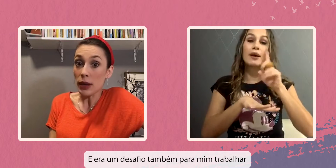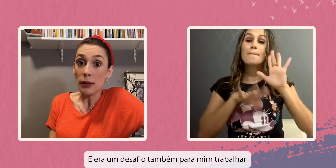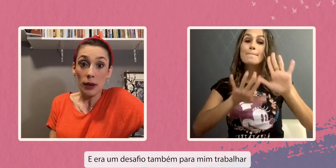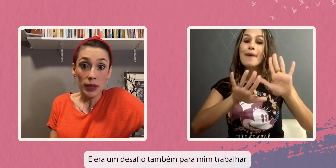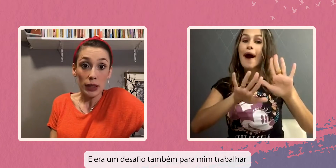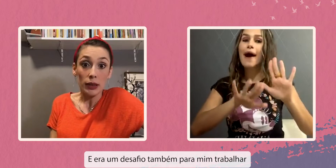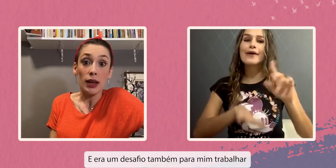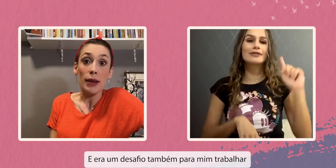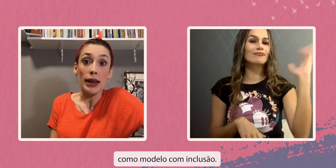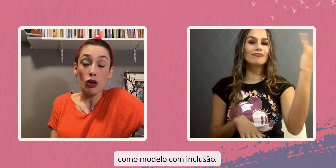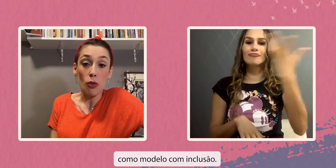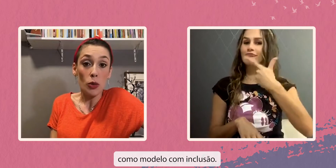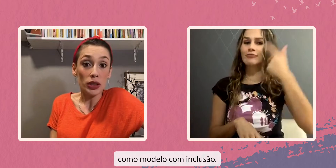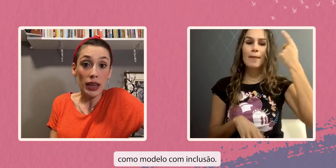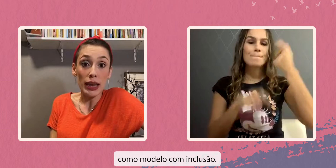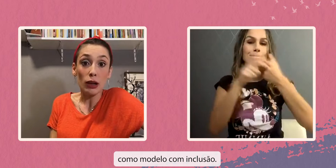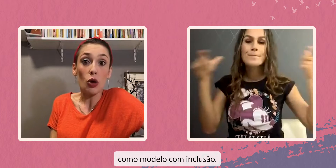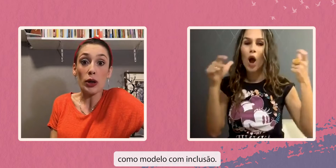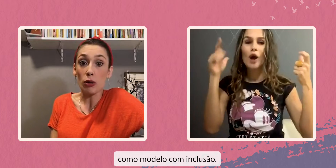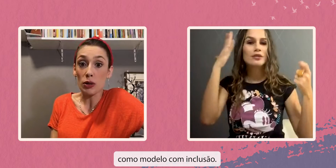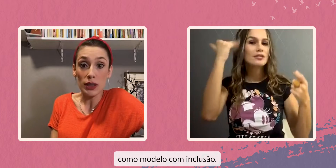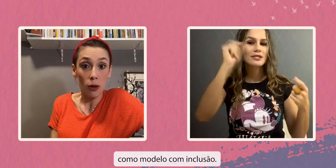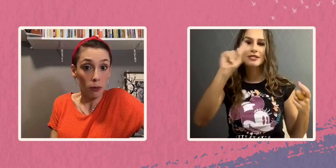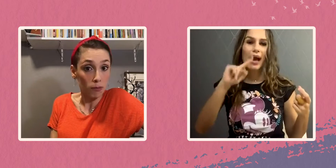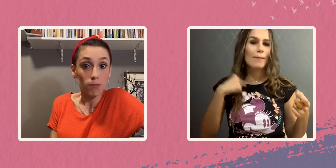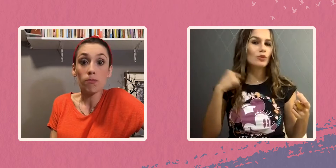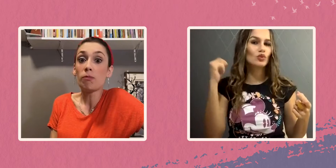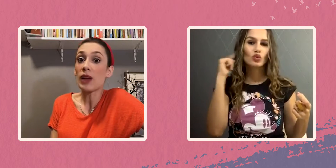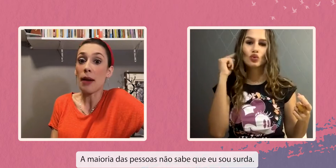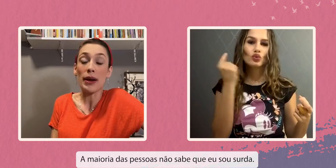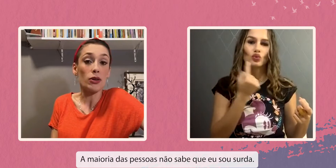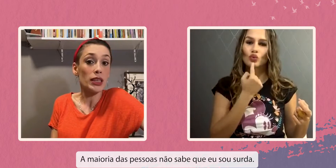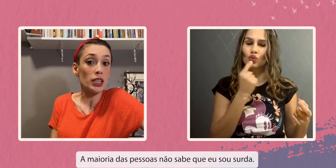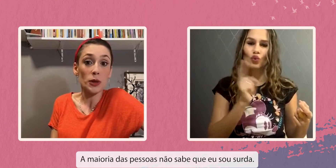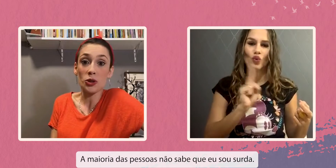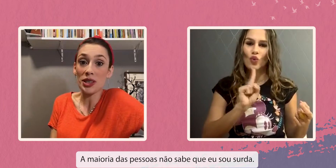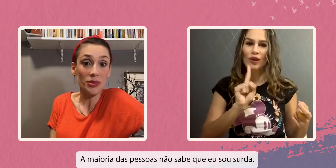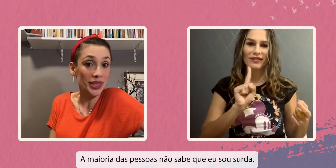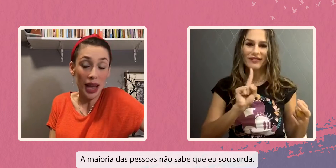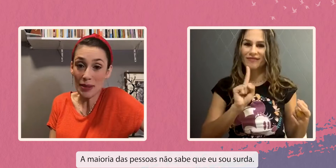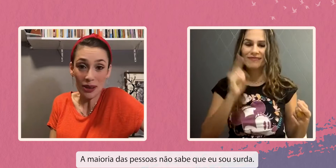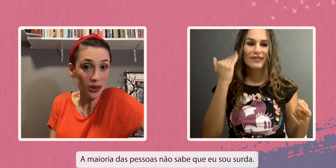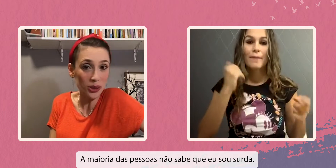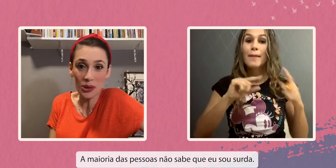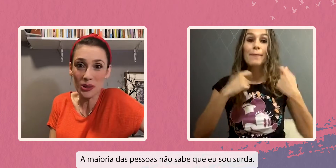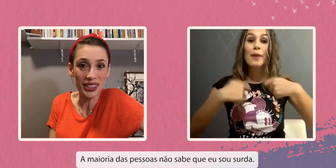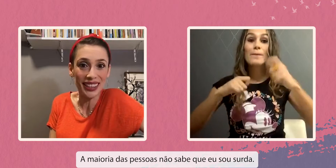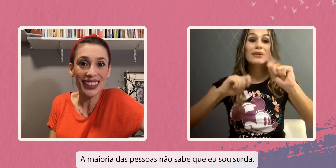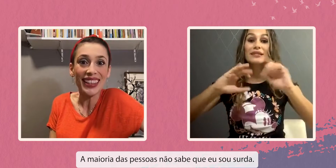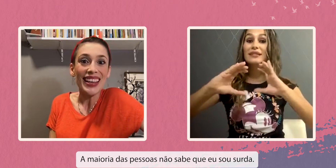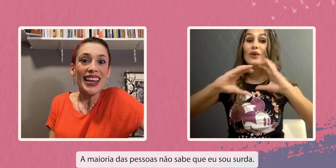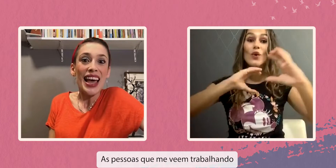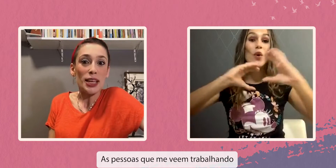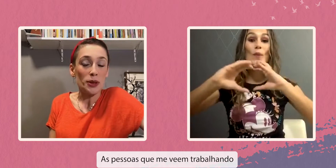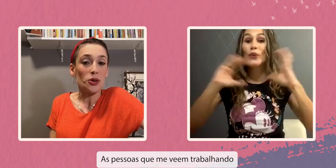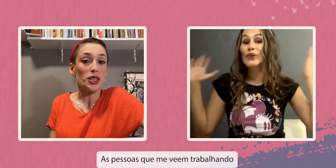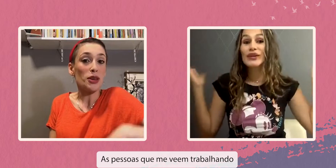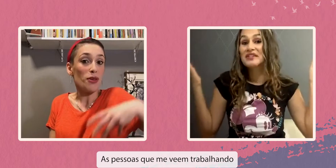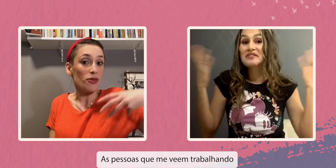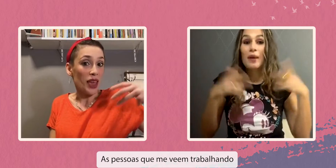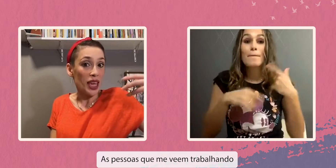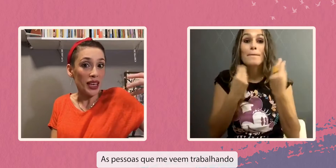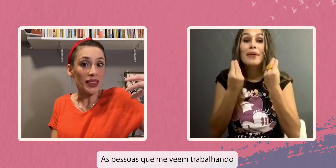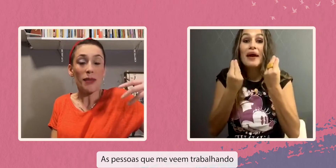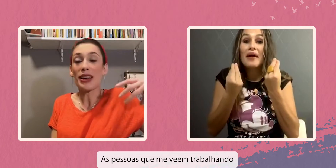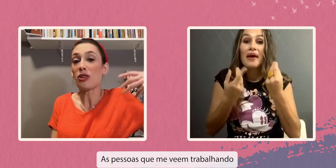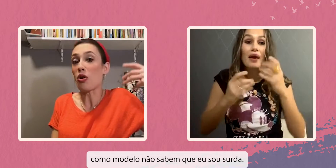desafio também para mim trabalhar com modelo, com inclusão. A maioria das pessoas não sabe que eu sou surda. As pessoas que